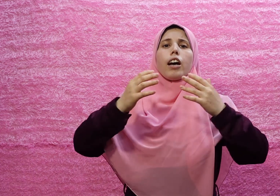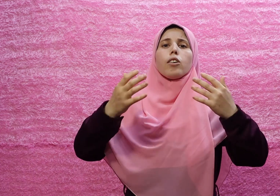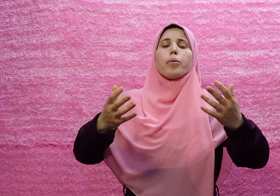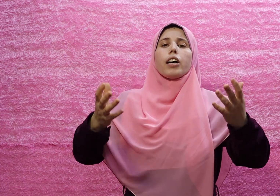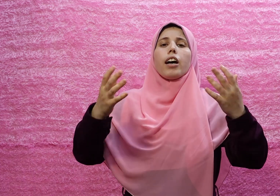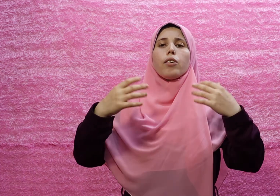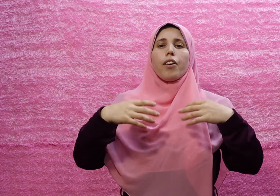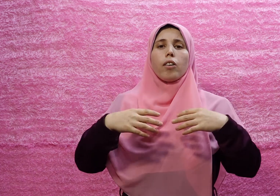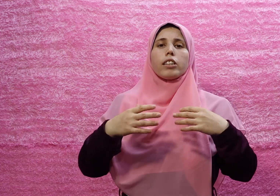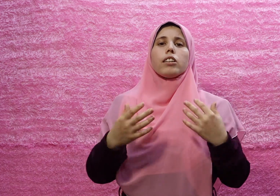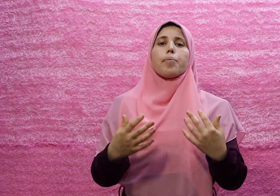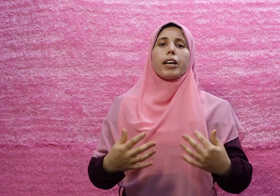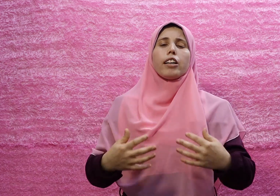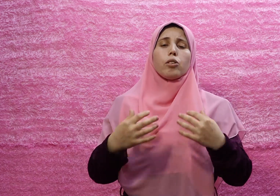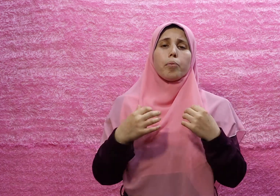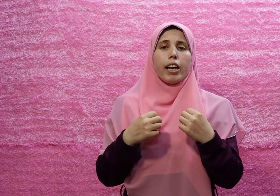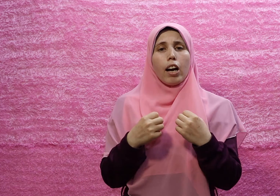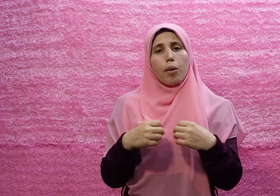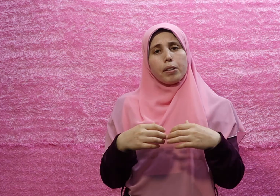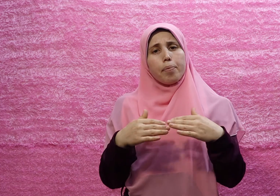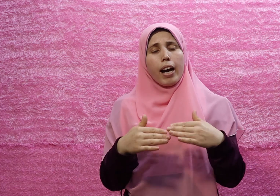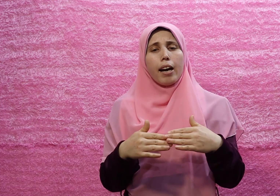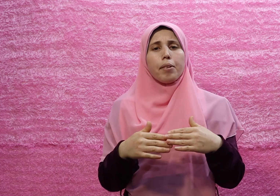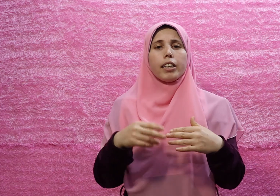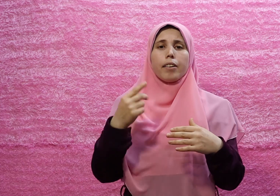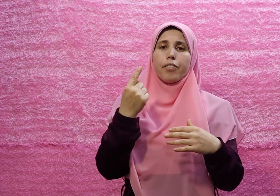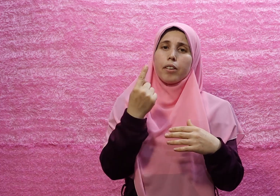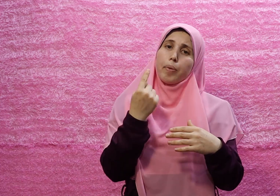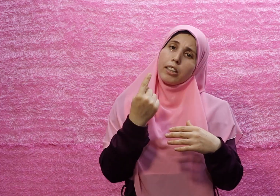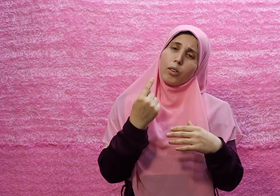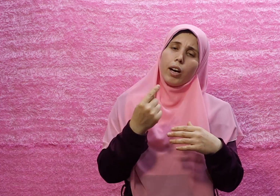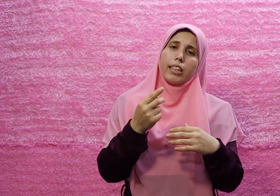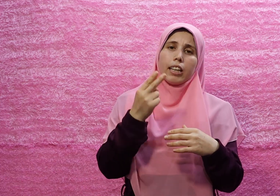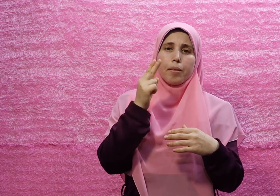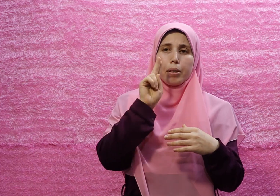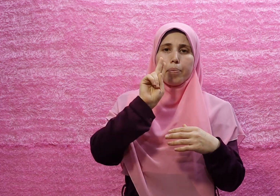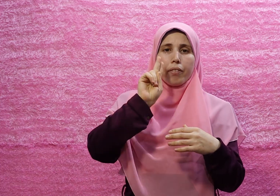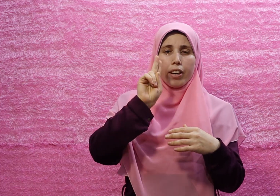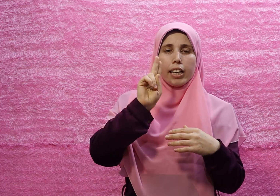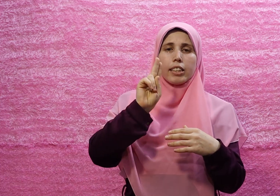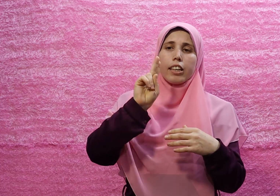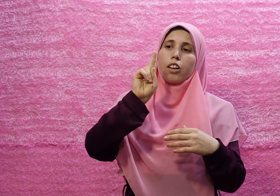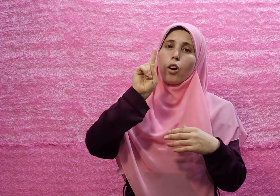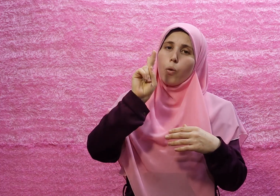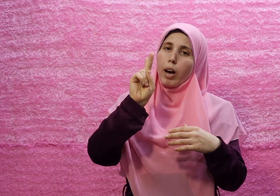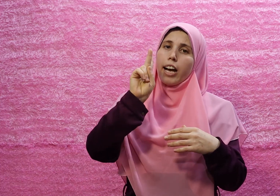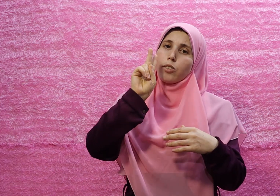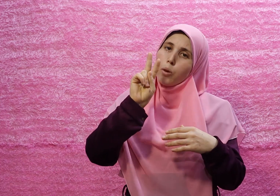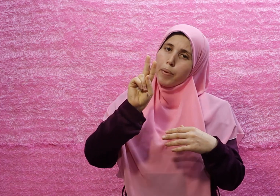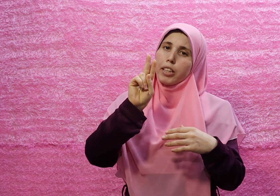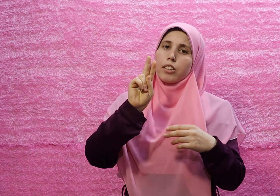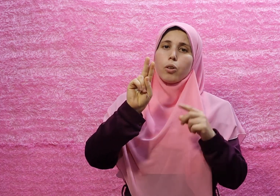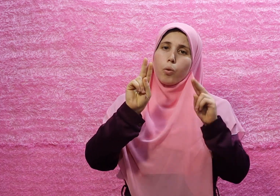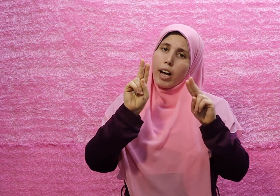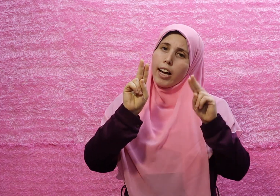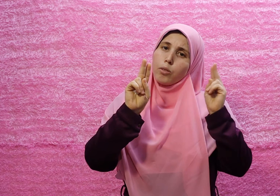وكانوا بيخلفوا اولاد. لما كانت امنا حواء بتبقى حامل كانت في البطن الواحده كان بيبقى فيها اتنين، ولد وبنت، ولد